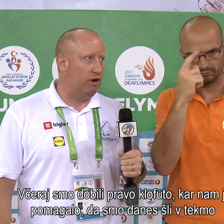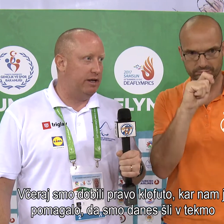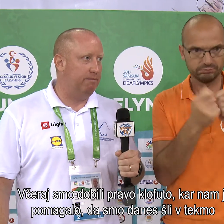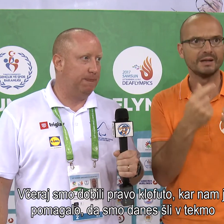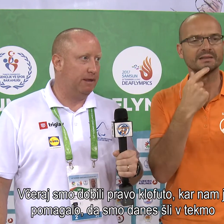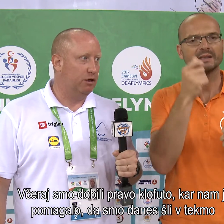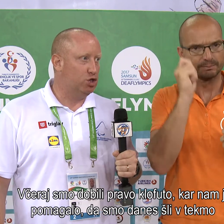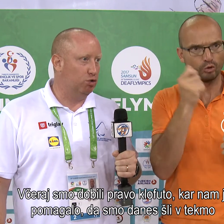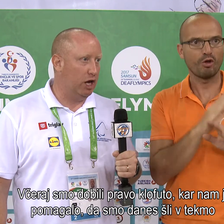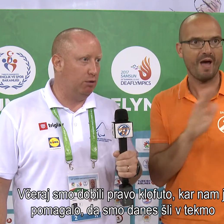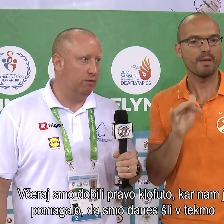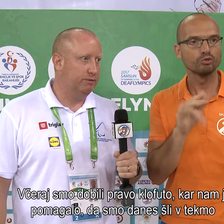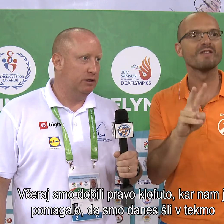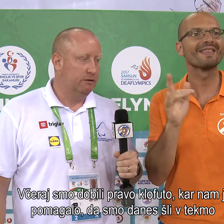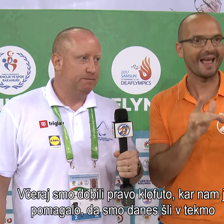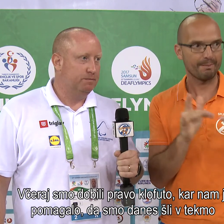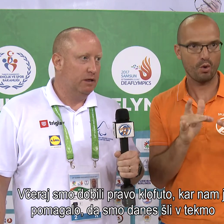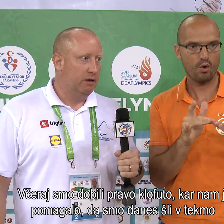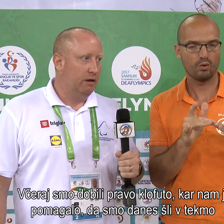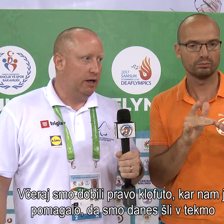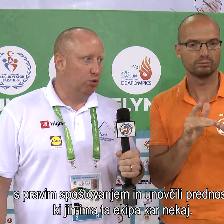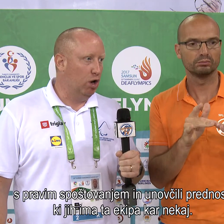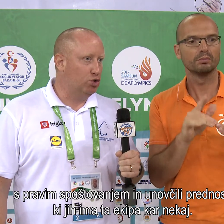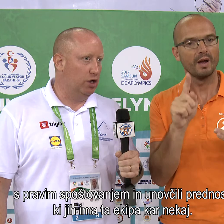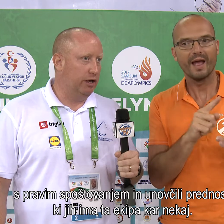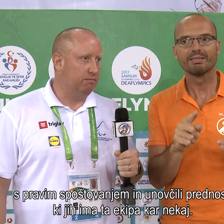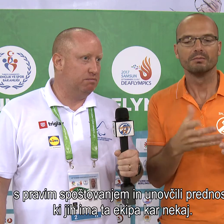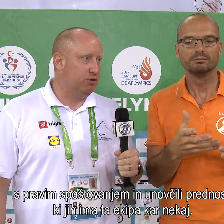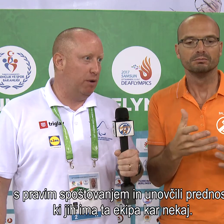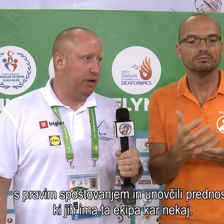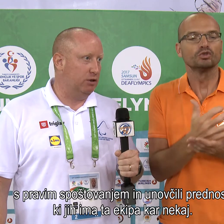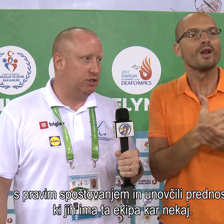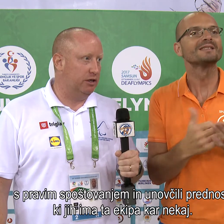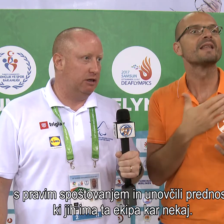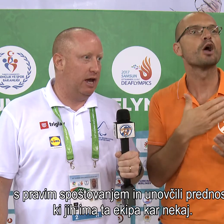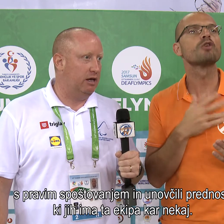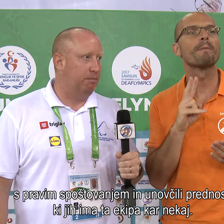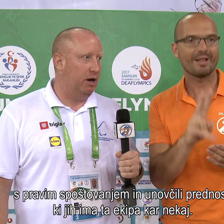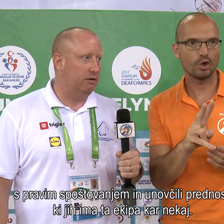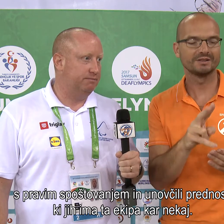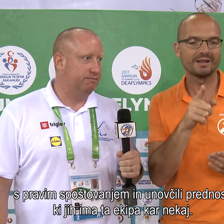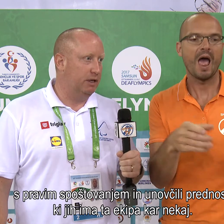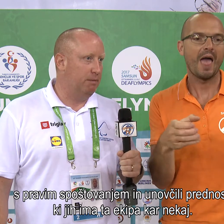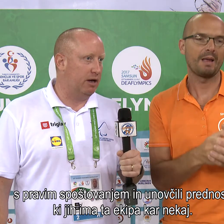spoštovanjem šli v tekmo in unovčili svoje prednosti, ki jih ta ekipa ima kar